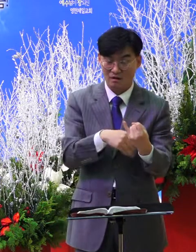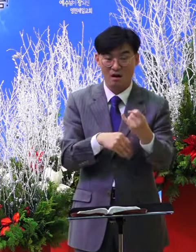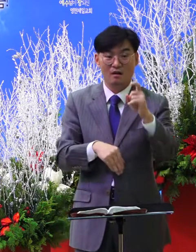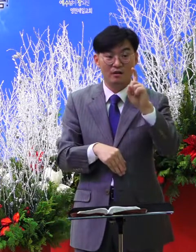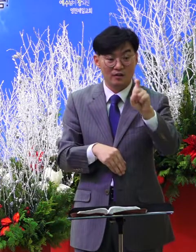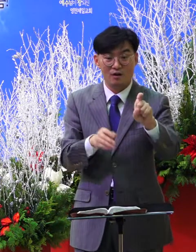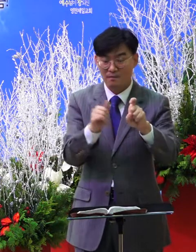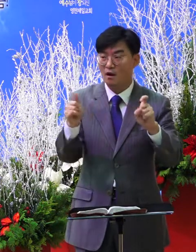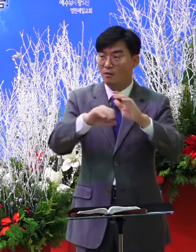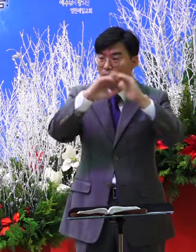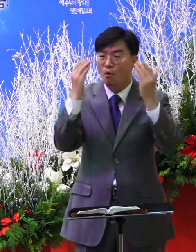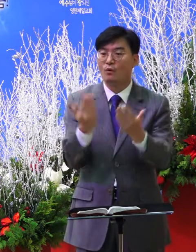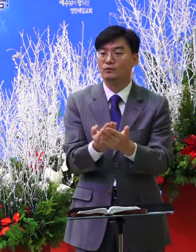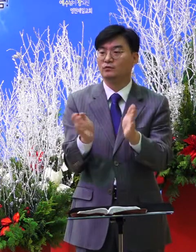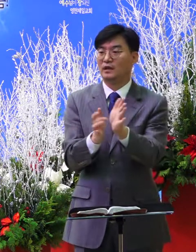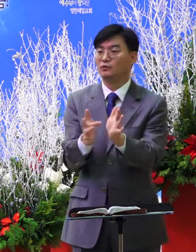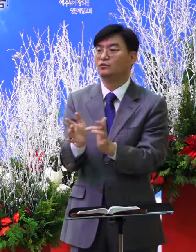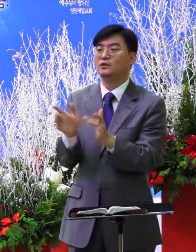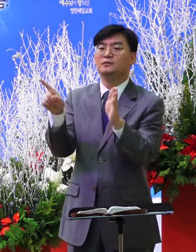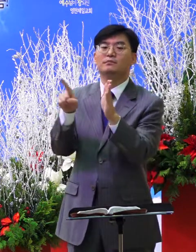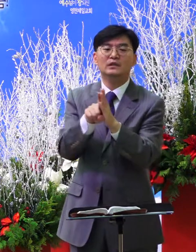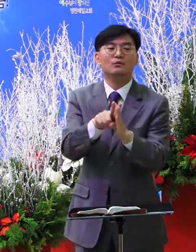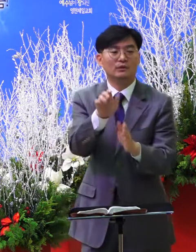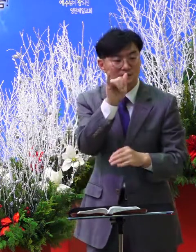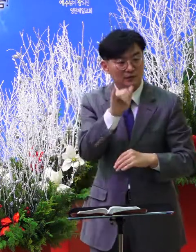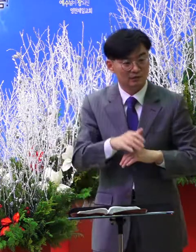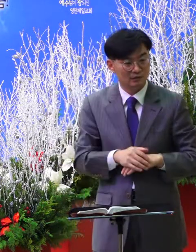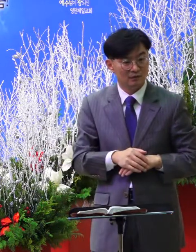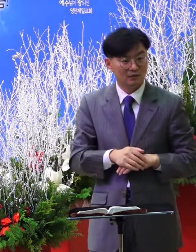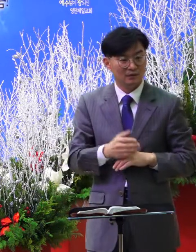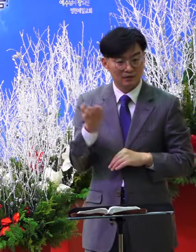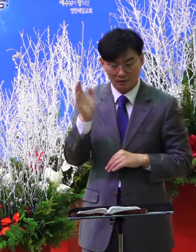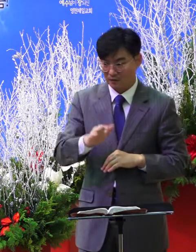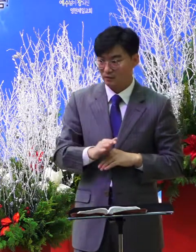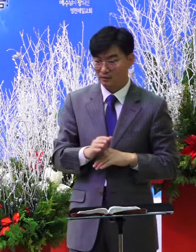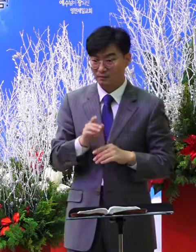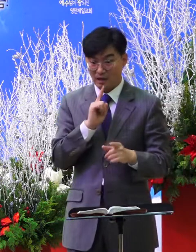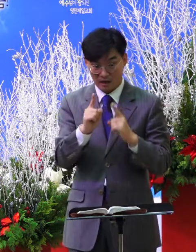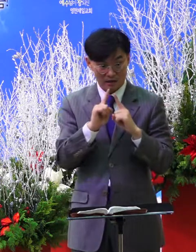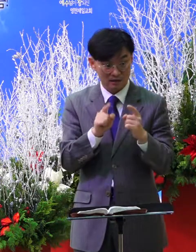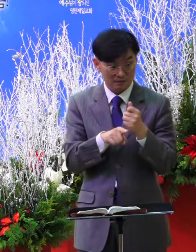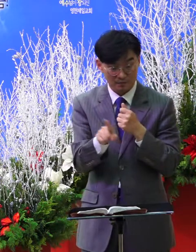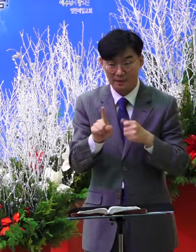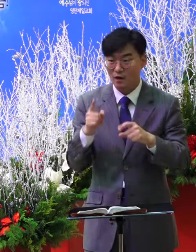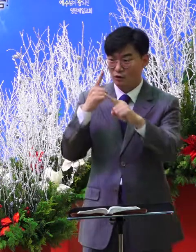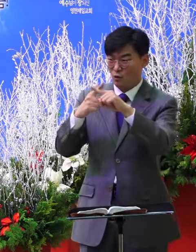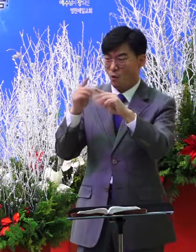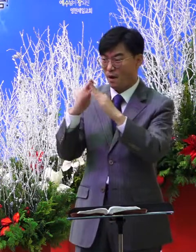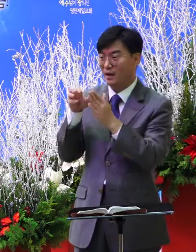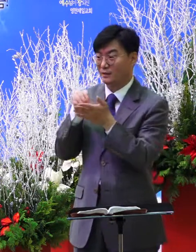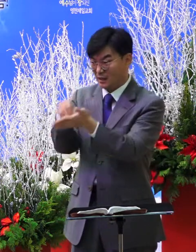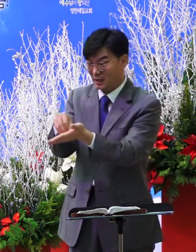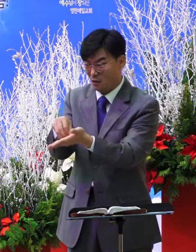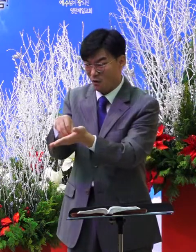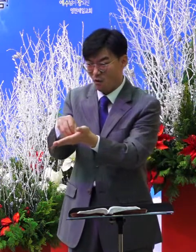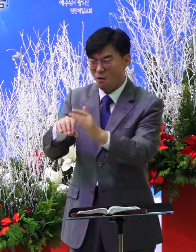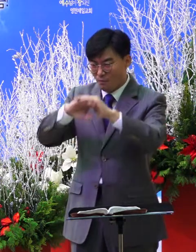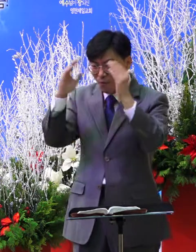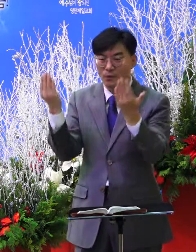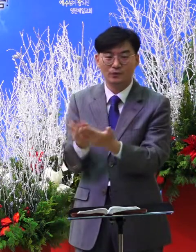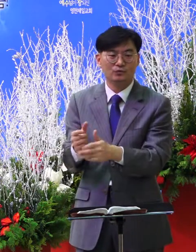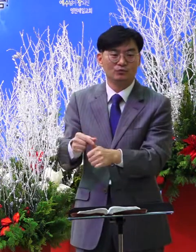이 말은 교회만 다닌다고 해서 다 천국잔치에 들어가는 것은 아니라고 하는 것입니다.